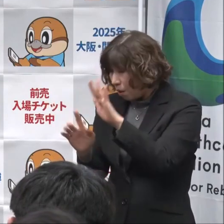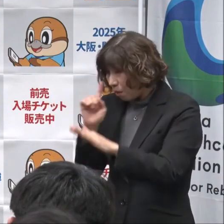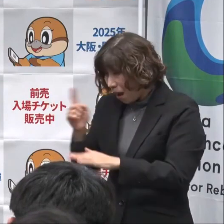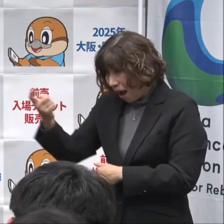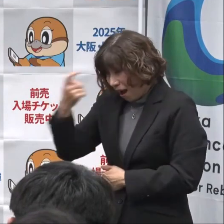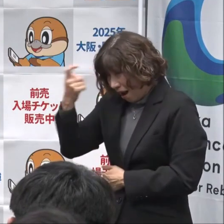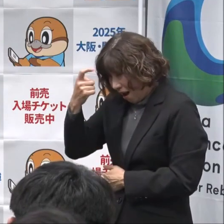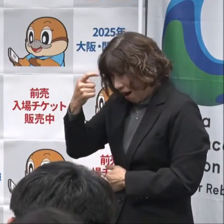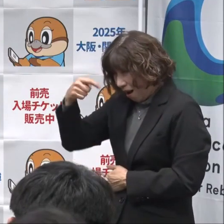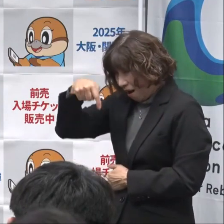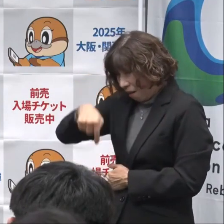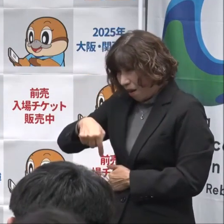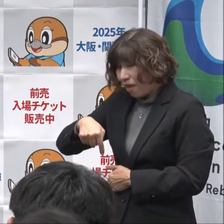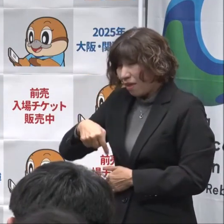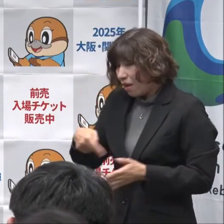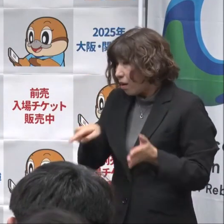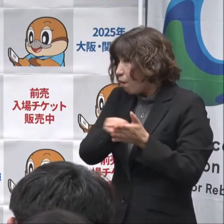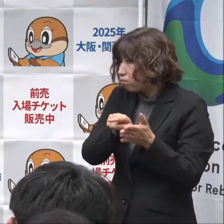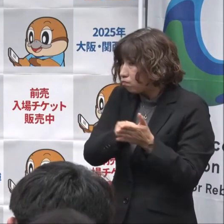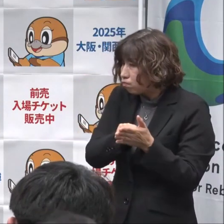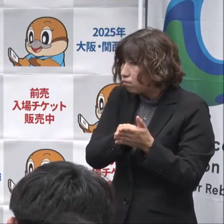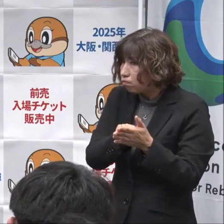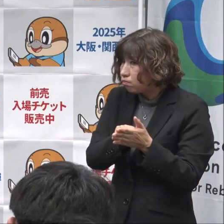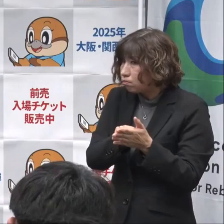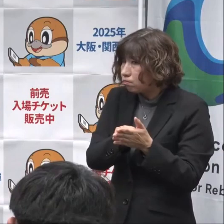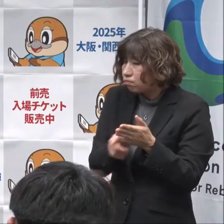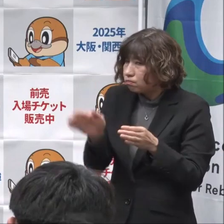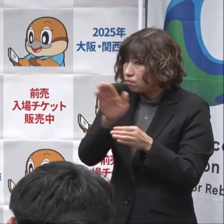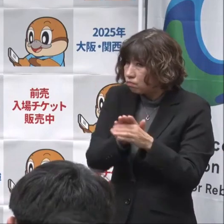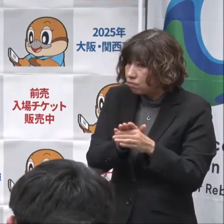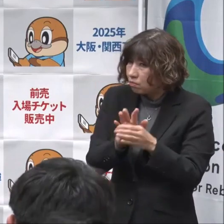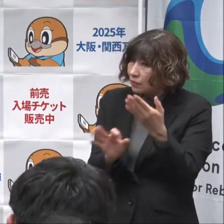でお考えになっておられるんでしょうか。